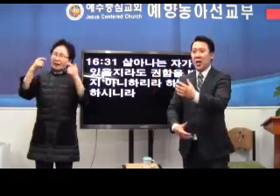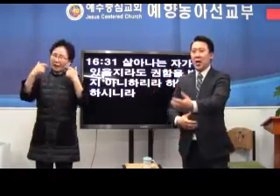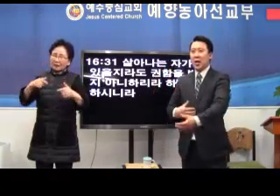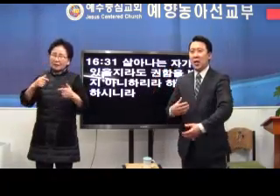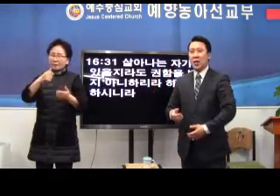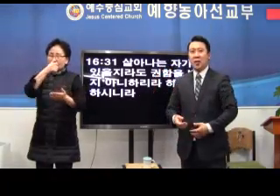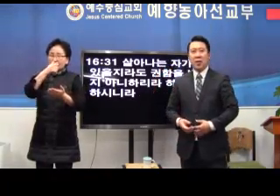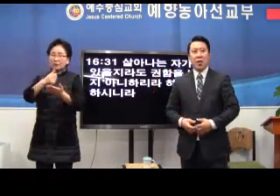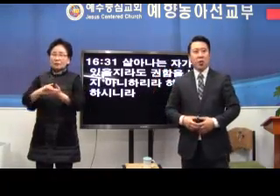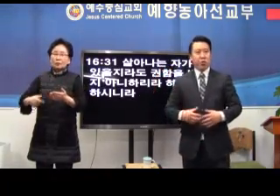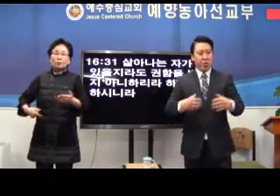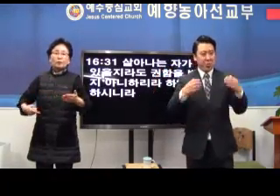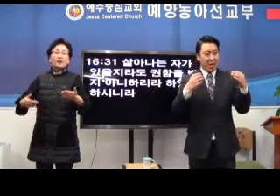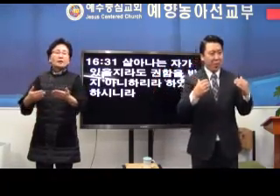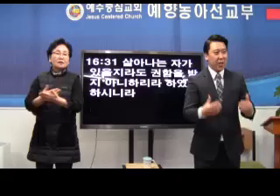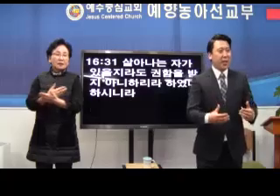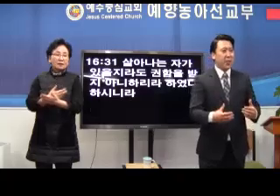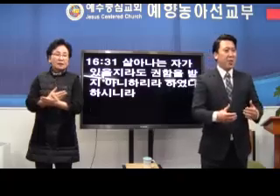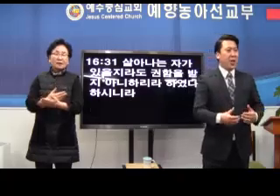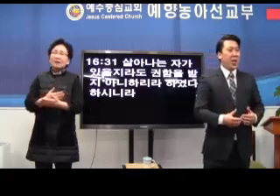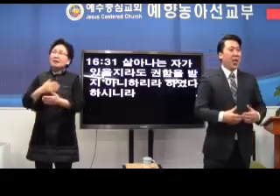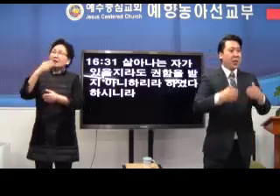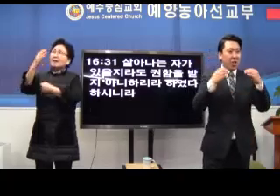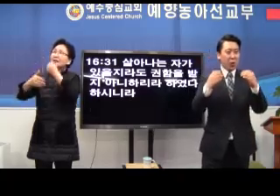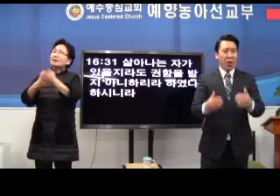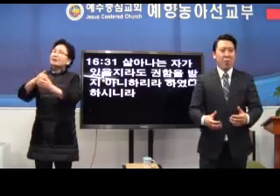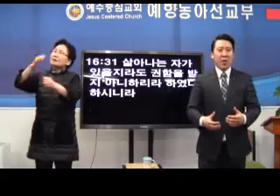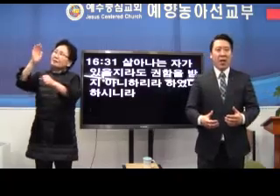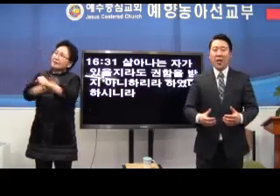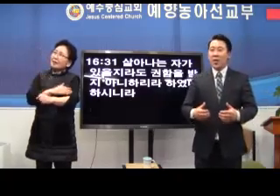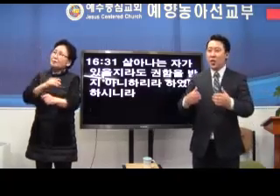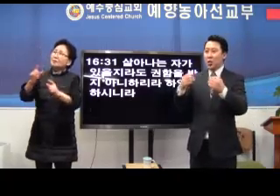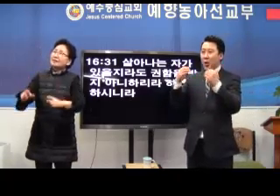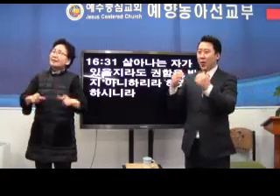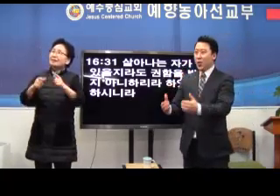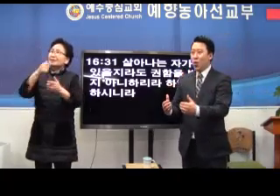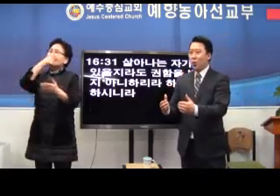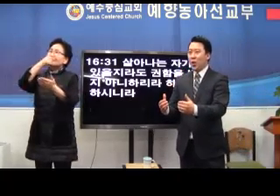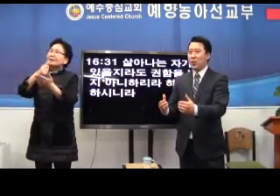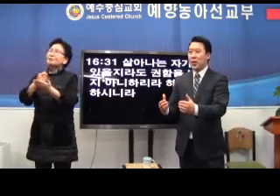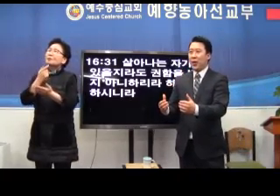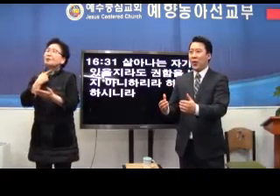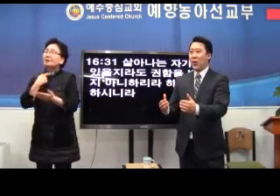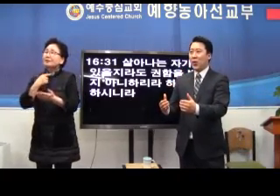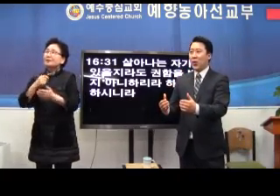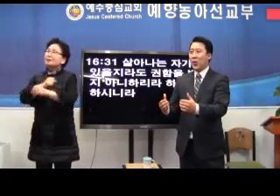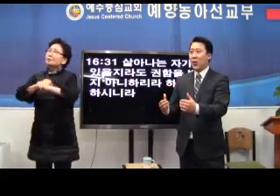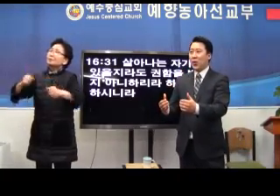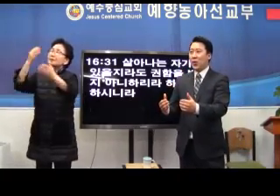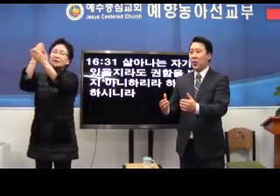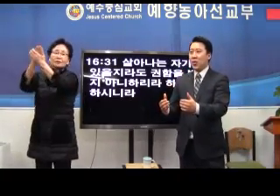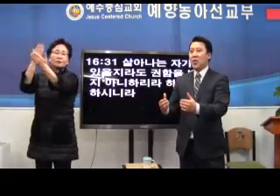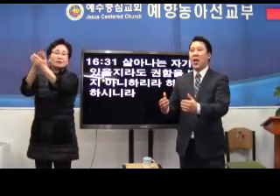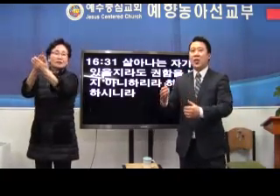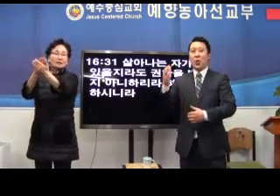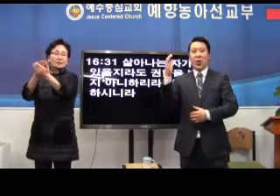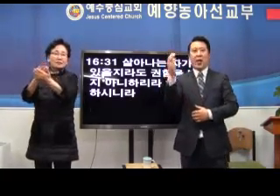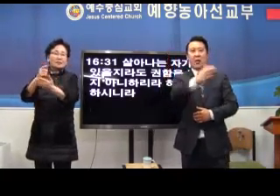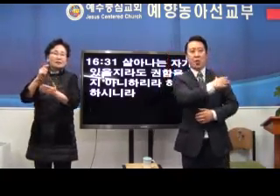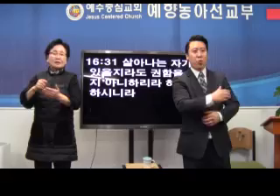겁니다. 주님 잘못 살았습니다. 죄송합니다. 이 죄인을 용서해 주세요. 이 나사로를 하나님이